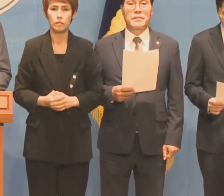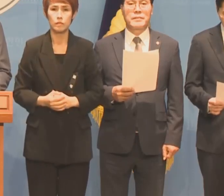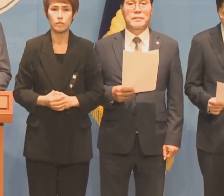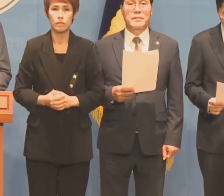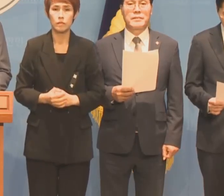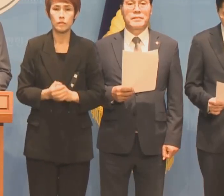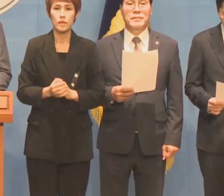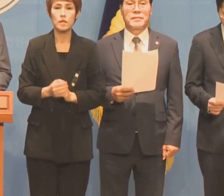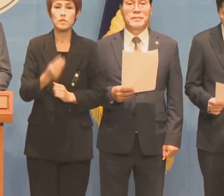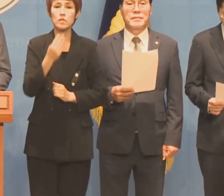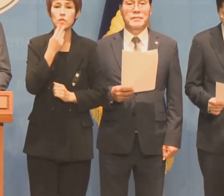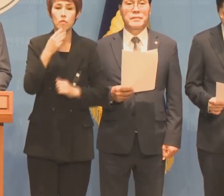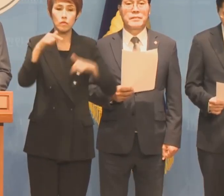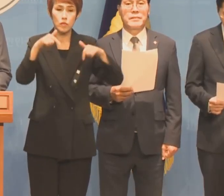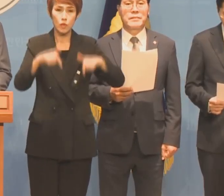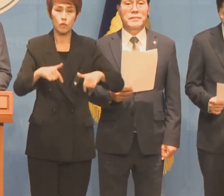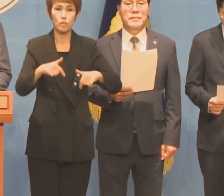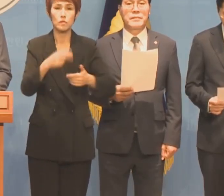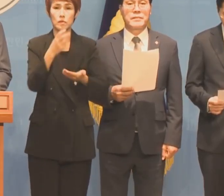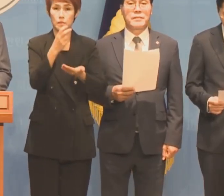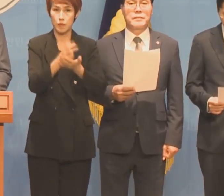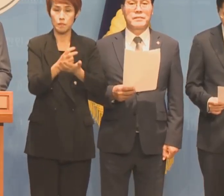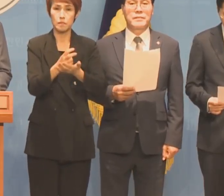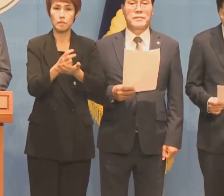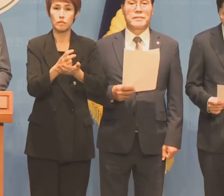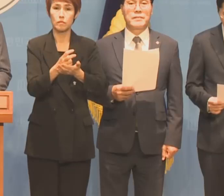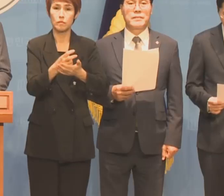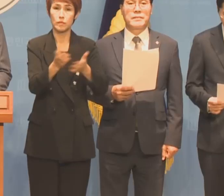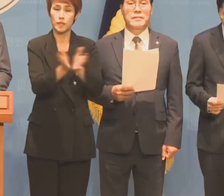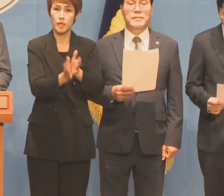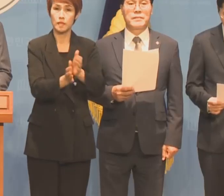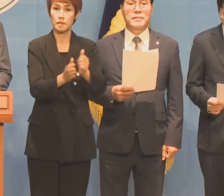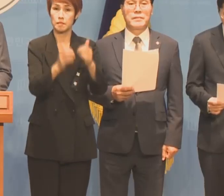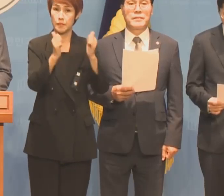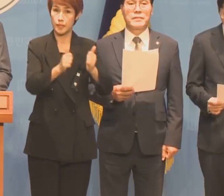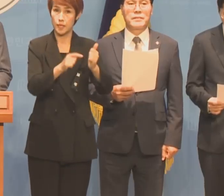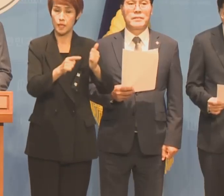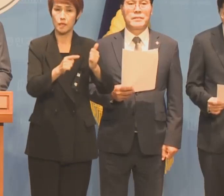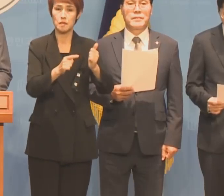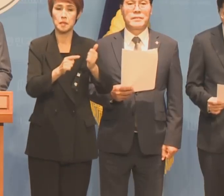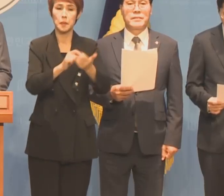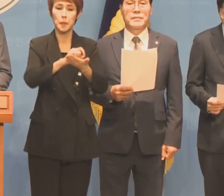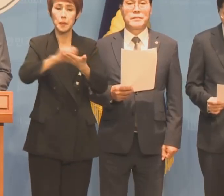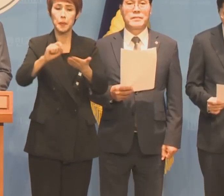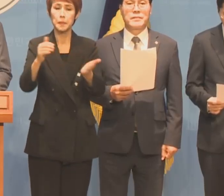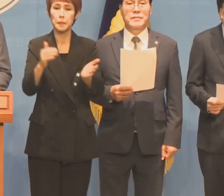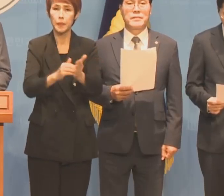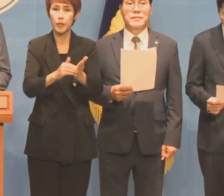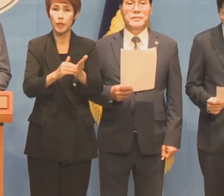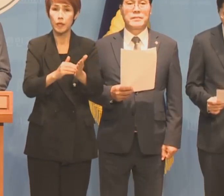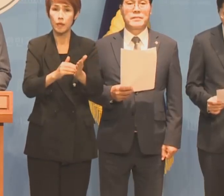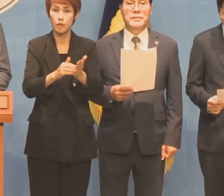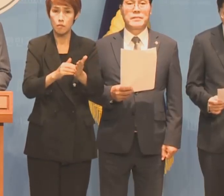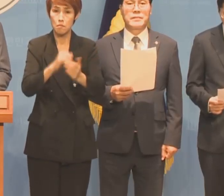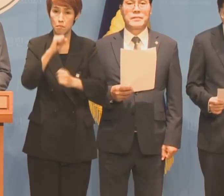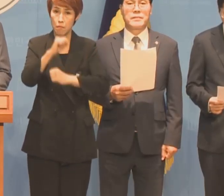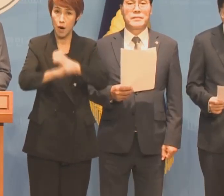이순영 서울 서부지법 영장전담 부장판사가 수색영장에 한 줄 기자했다고 하여 임의로 적용이 배제될 수